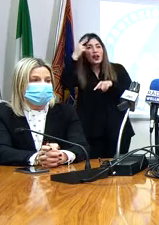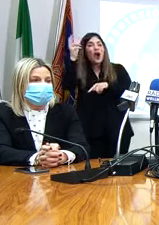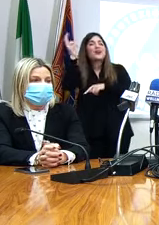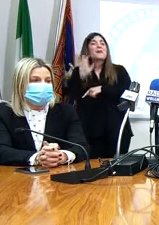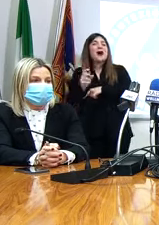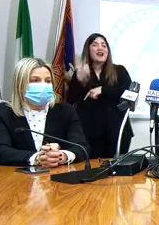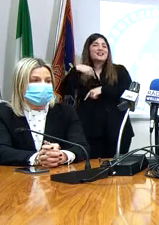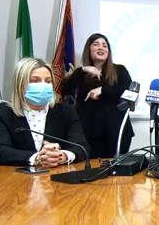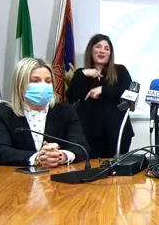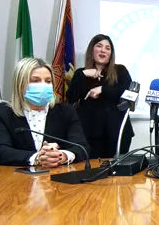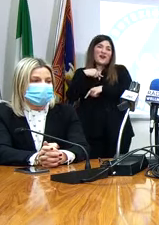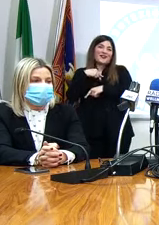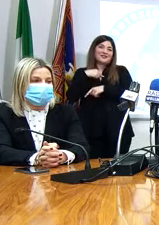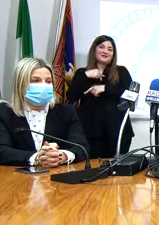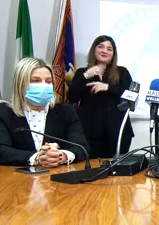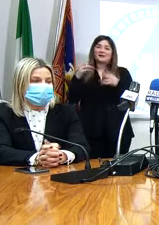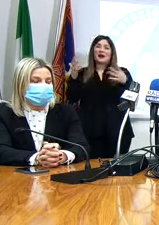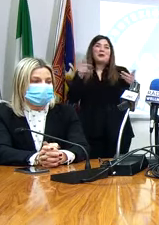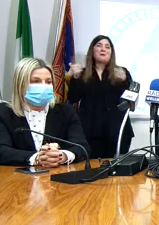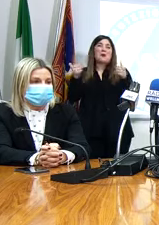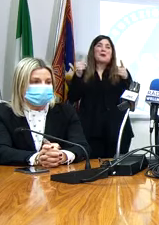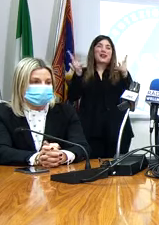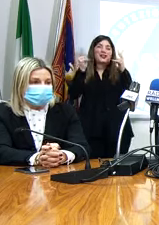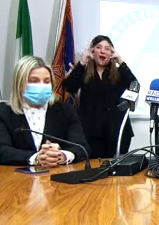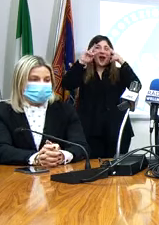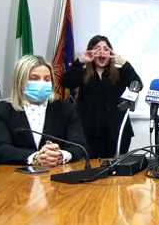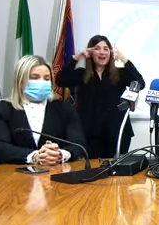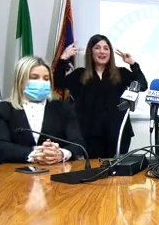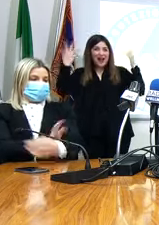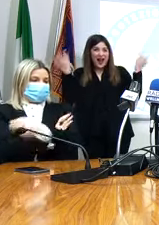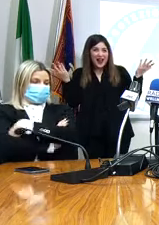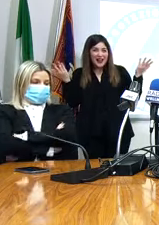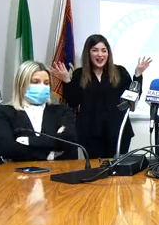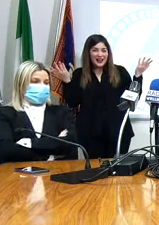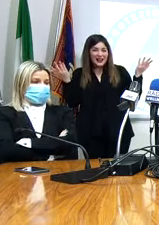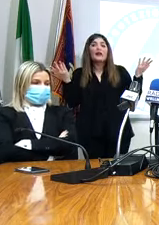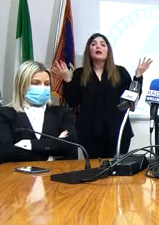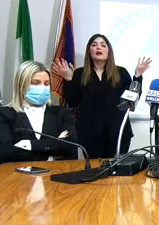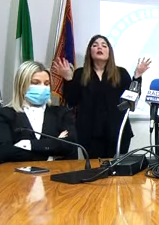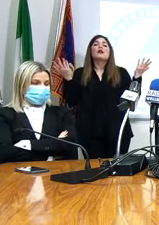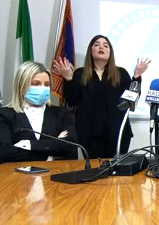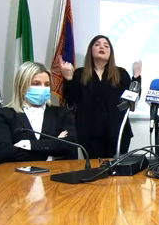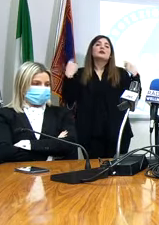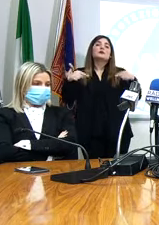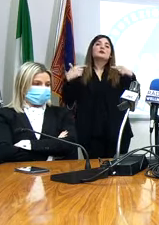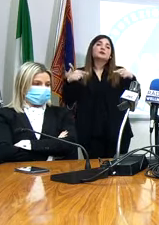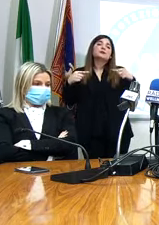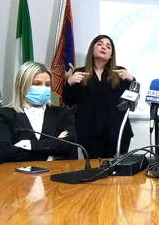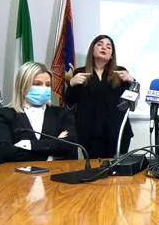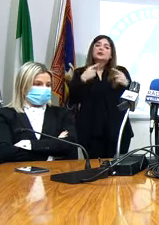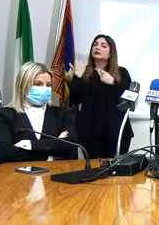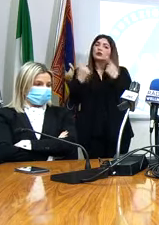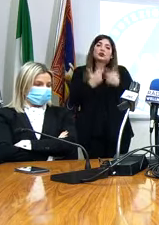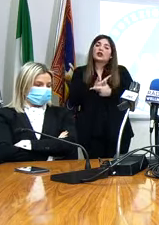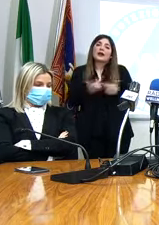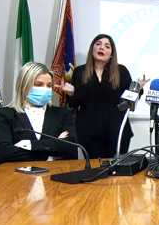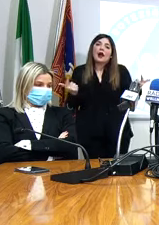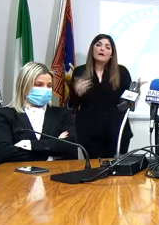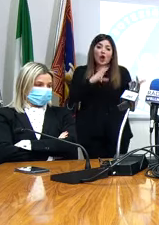segno che ha lasciato a Codogno e in quelle località dove c'è stata veramente una strage.